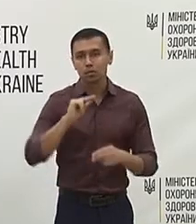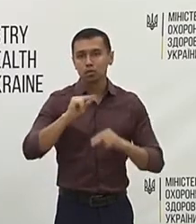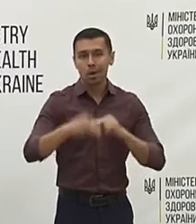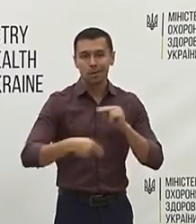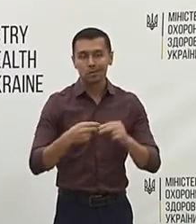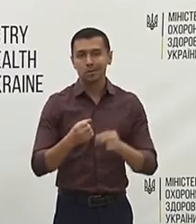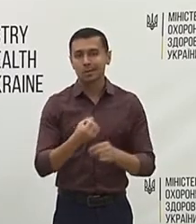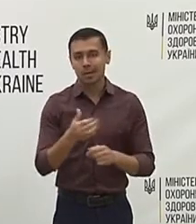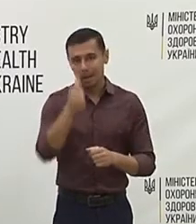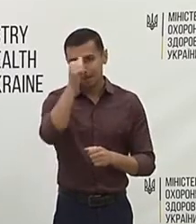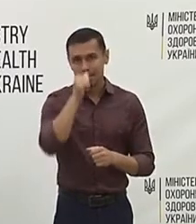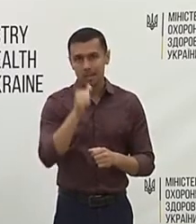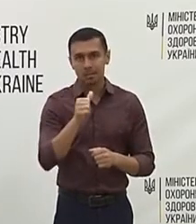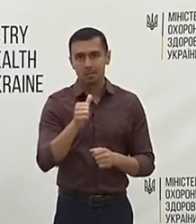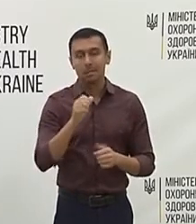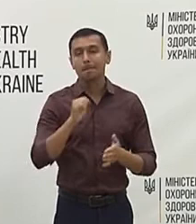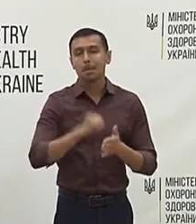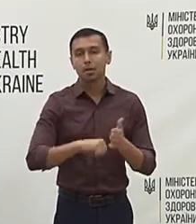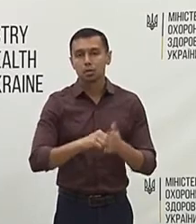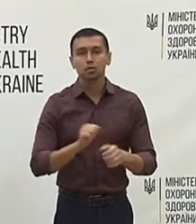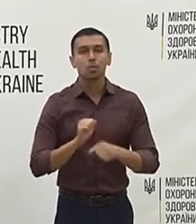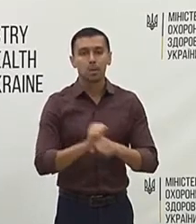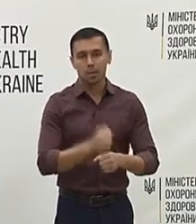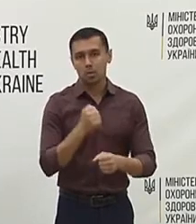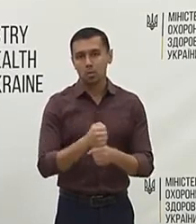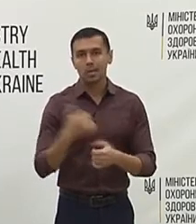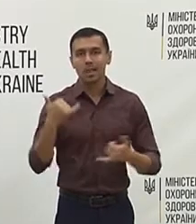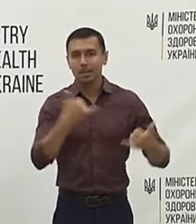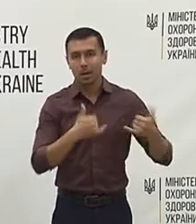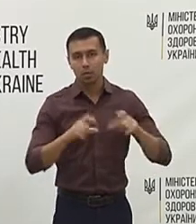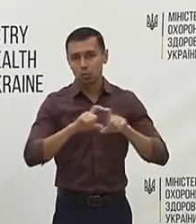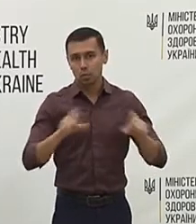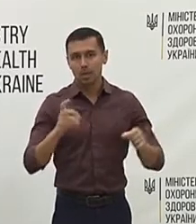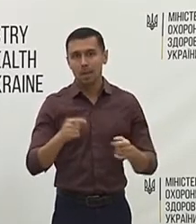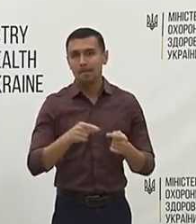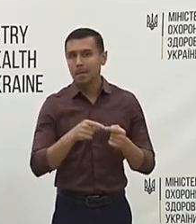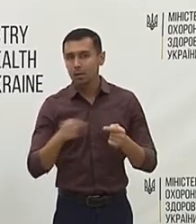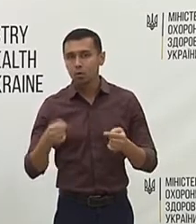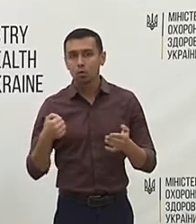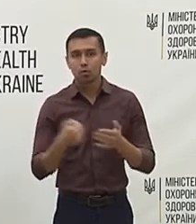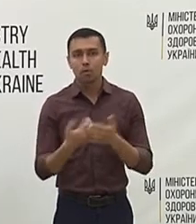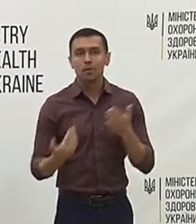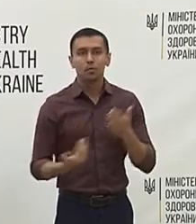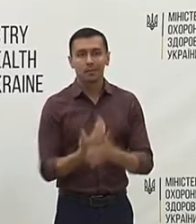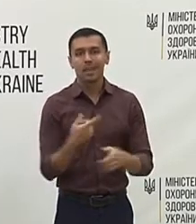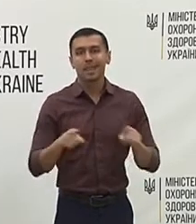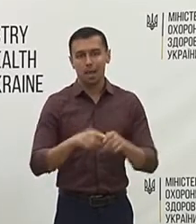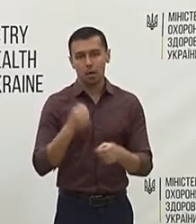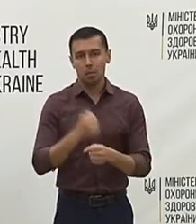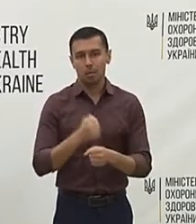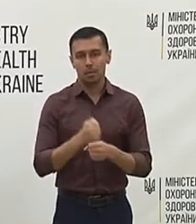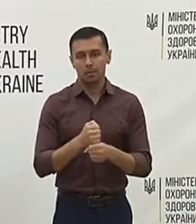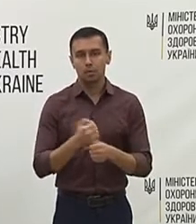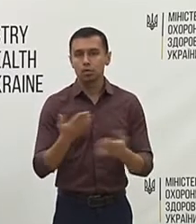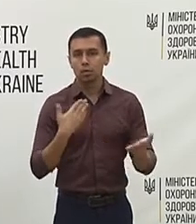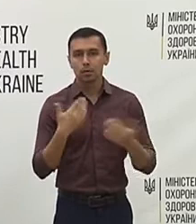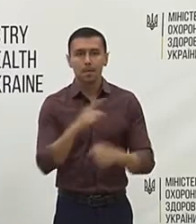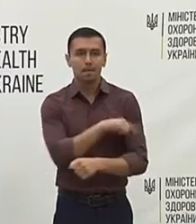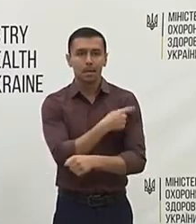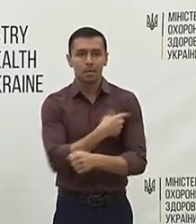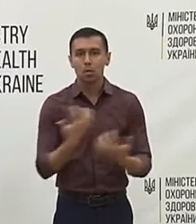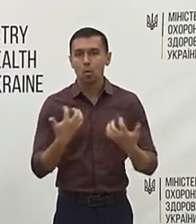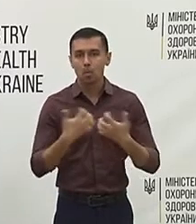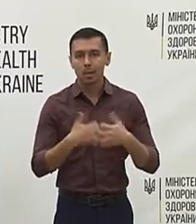через кілька місяців з причини зупинення роботи лабораторії на період до відновлення таких робіт. Стосовно